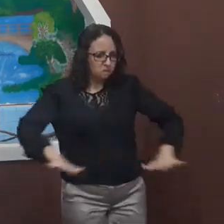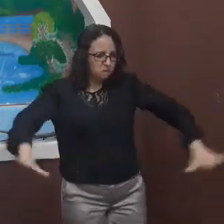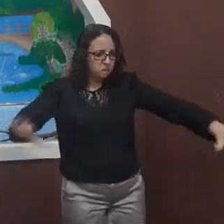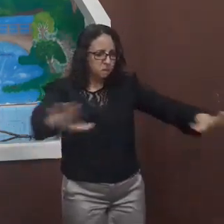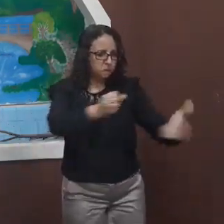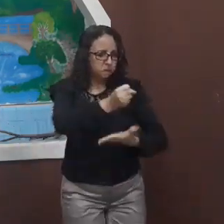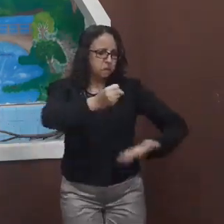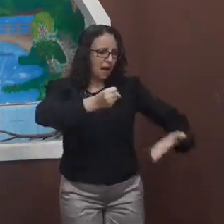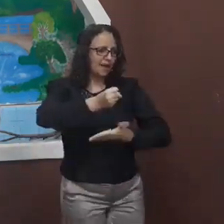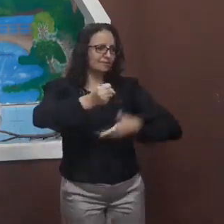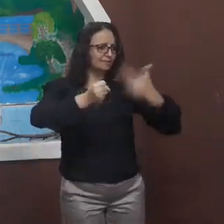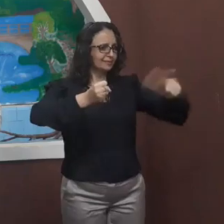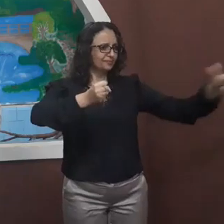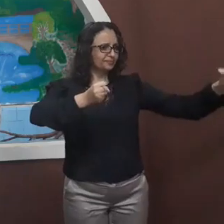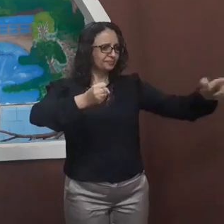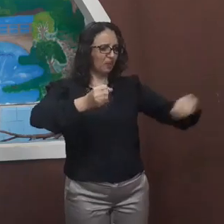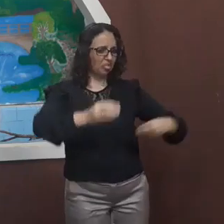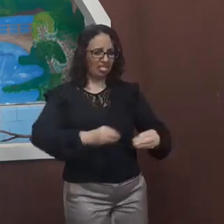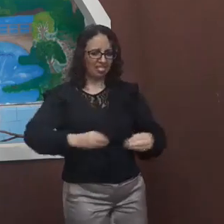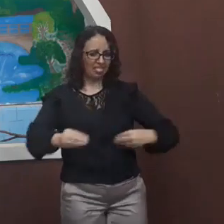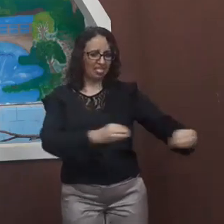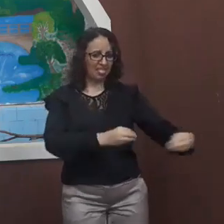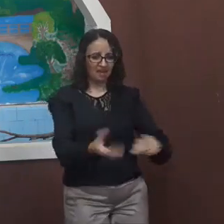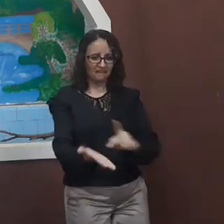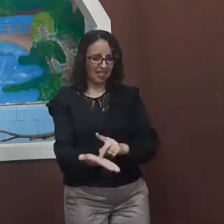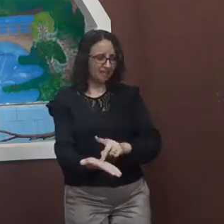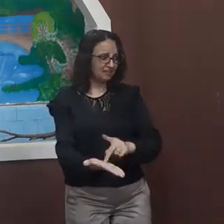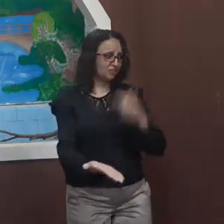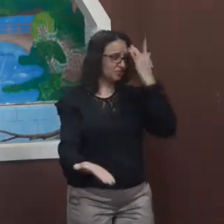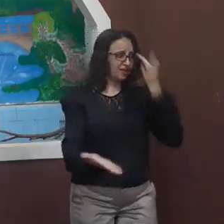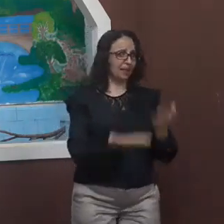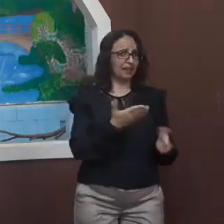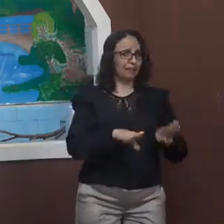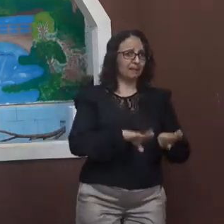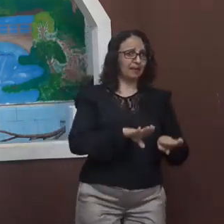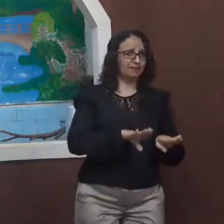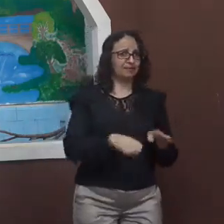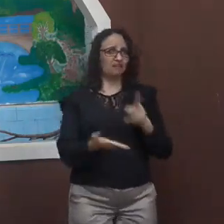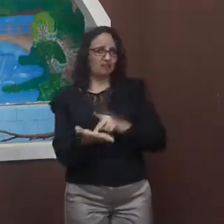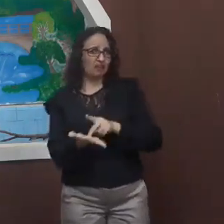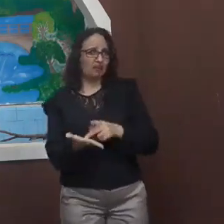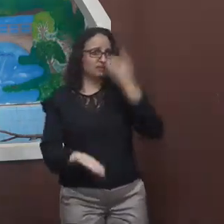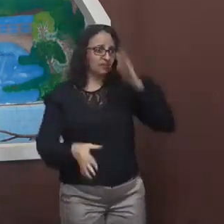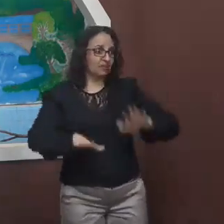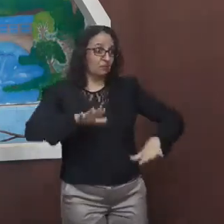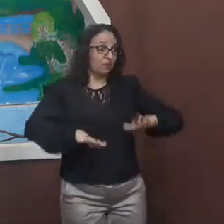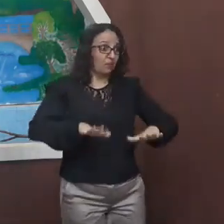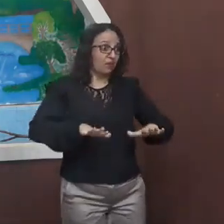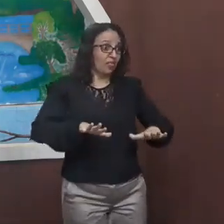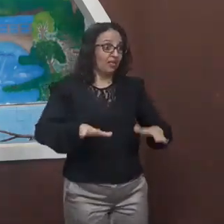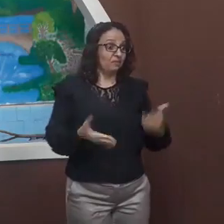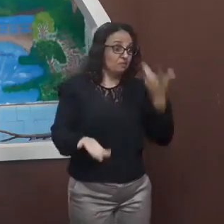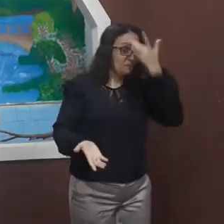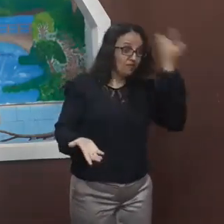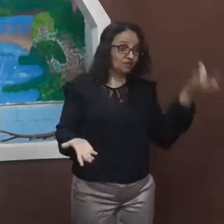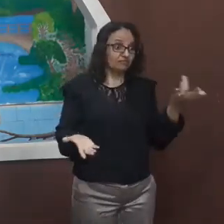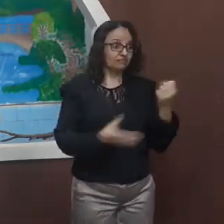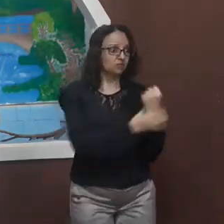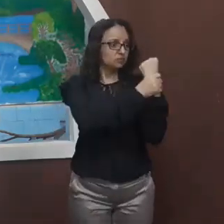segundo a pós-modernidade, segundo Nietzsche, segundo outros autores, e isso foi influenciando na